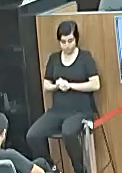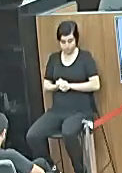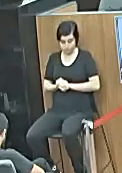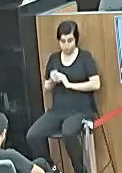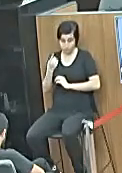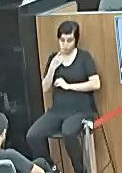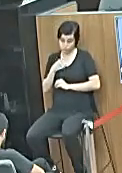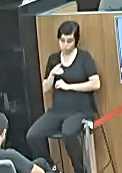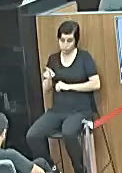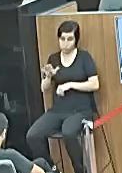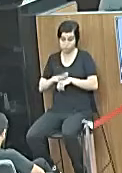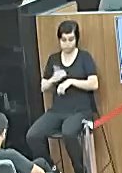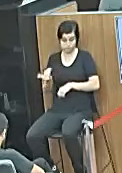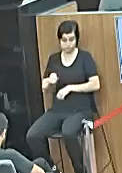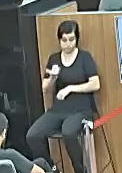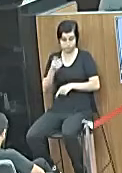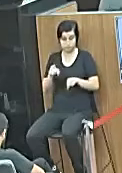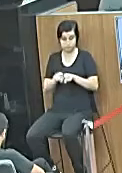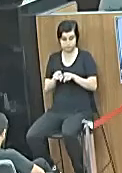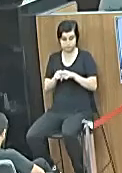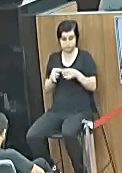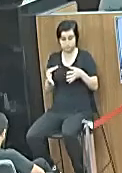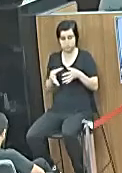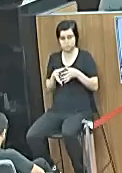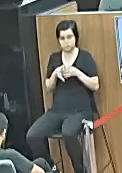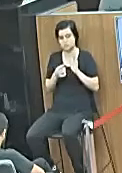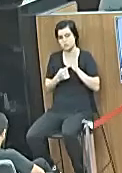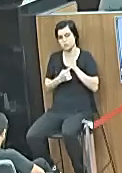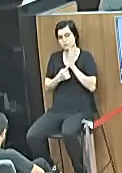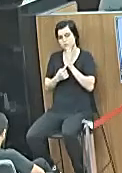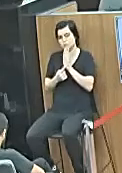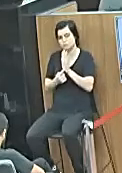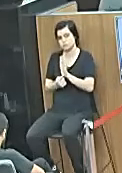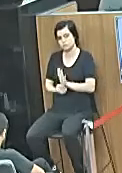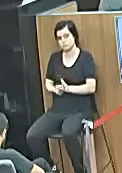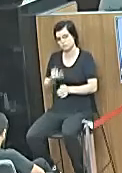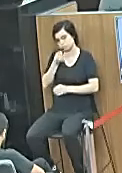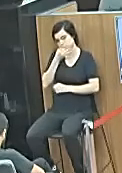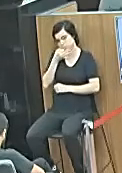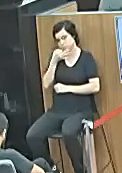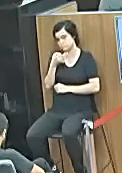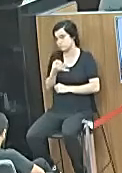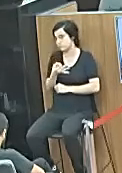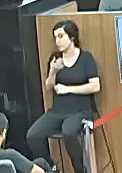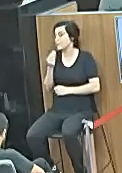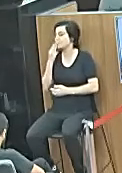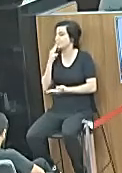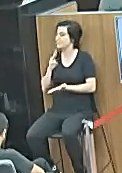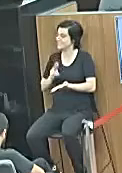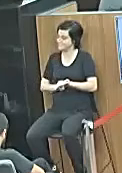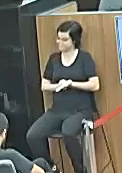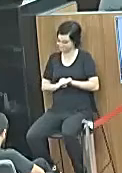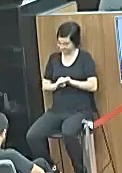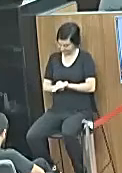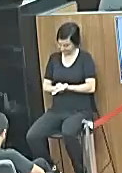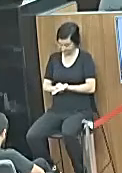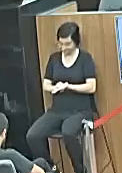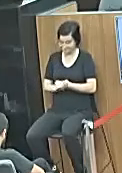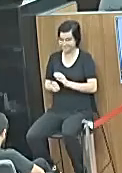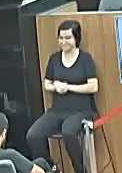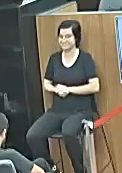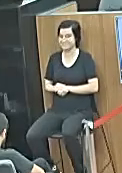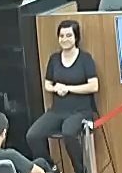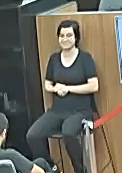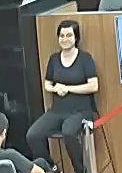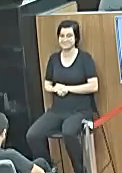mas não menos importante o grupo ainda apresentou uma moção abre aspas que a revisão prevista